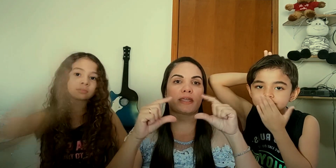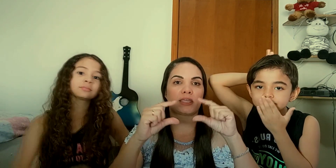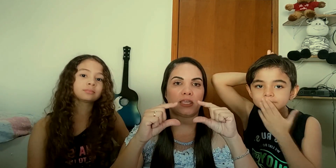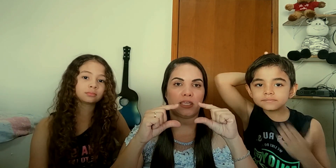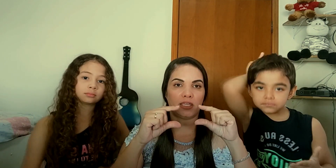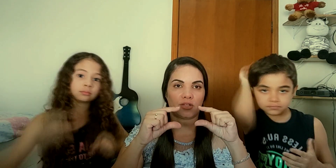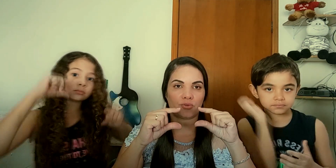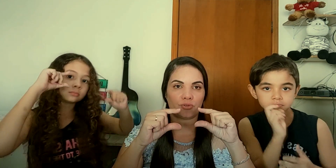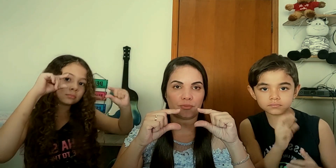Pequeno.